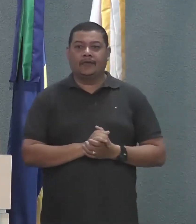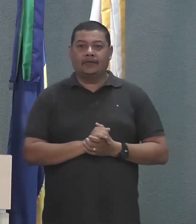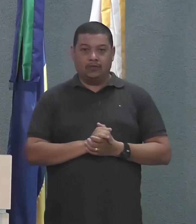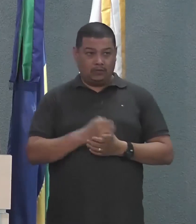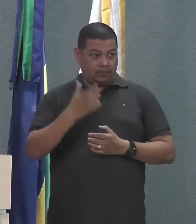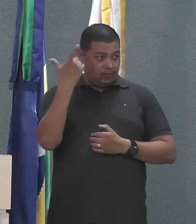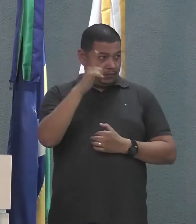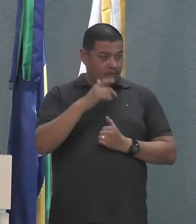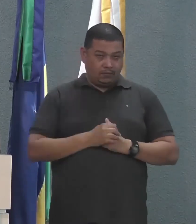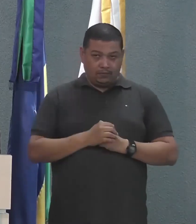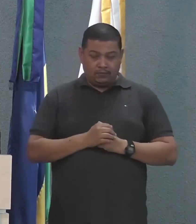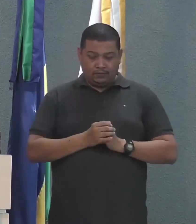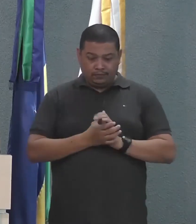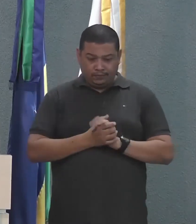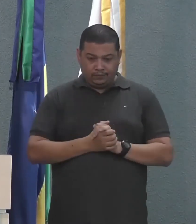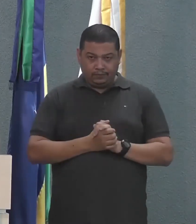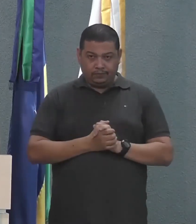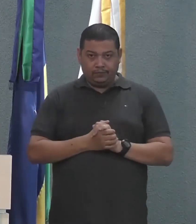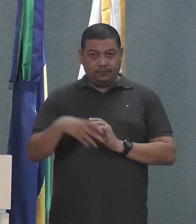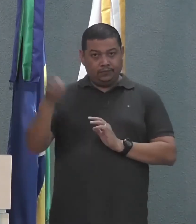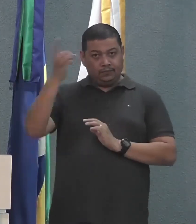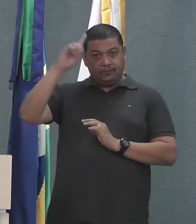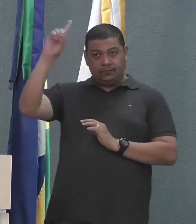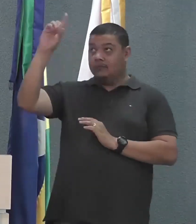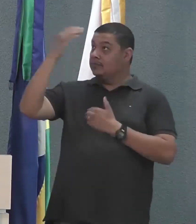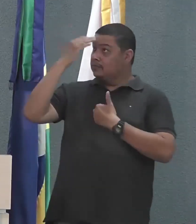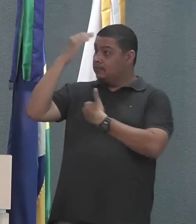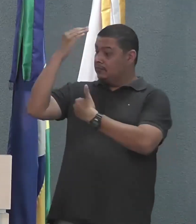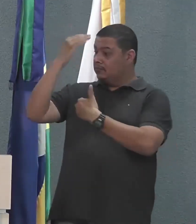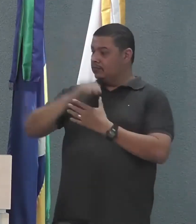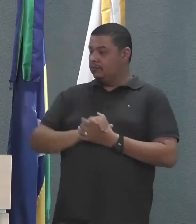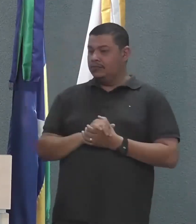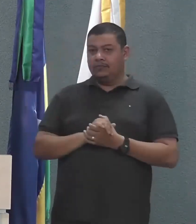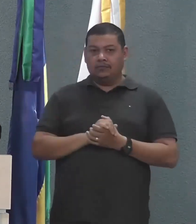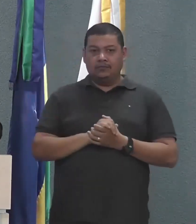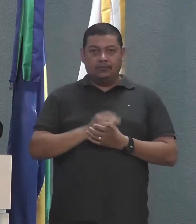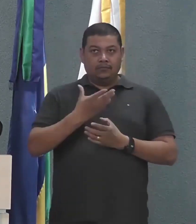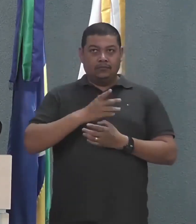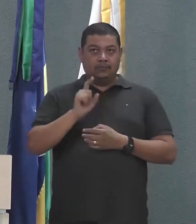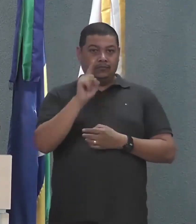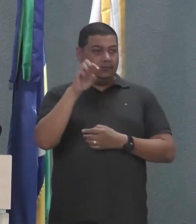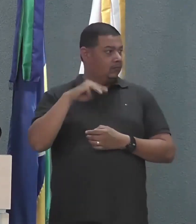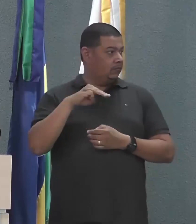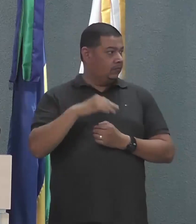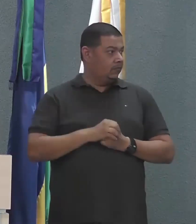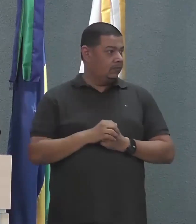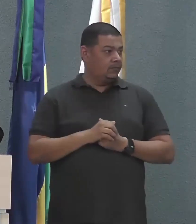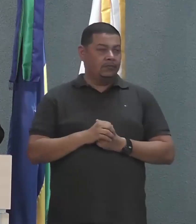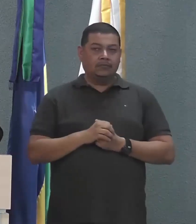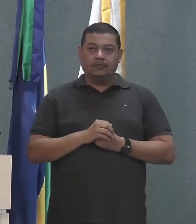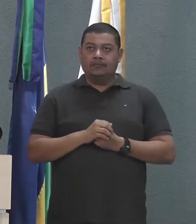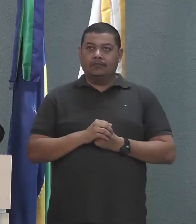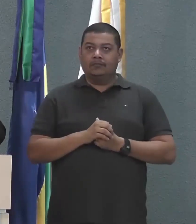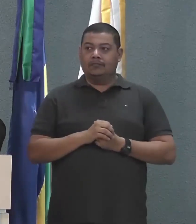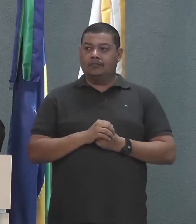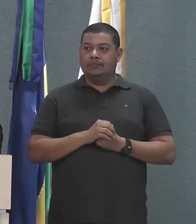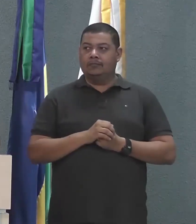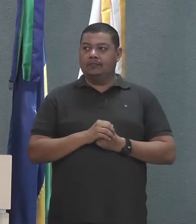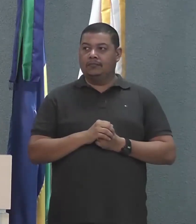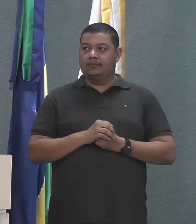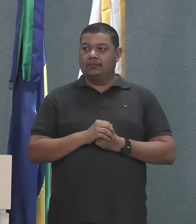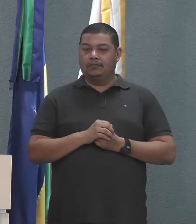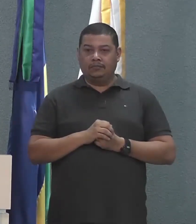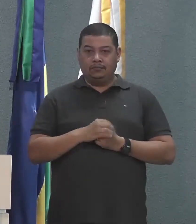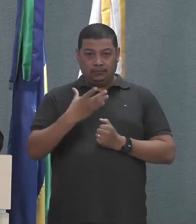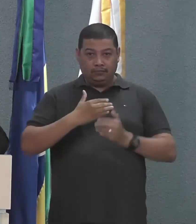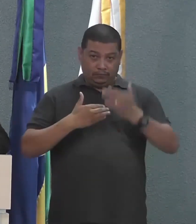mais uma vez, agradecendo a Deus, mas eu quero usar um minuto aqui, presidente. Eu quero fazer